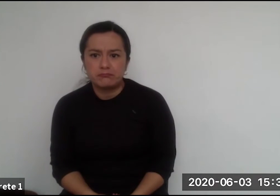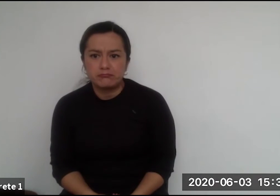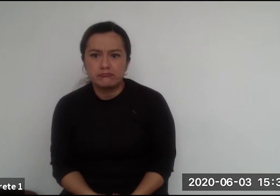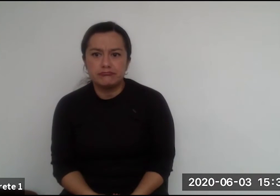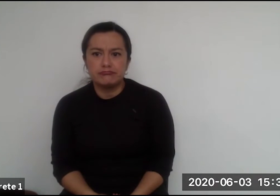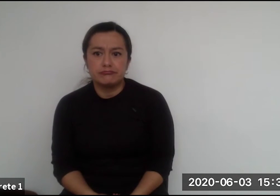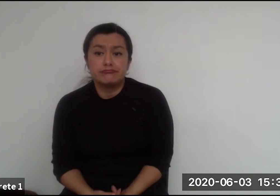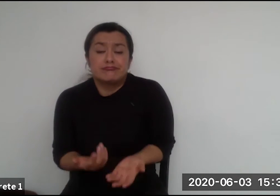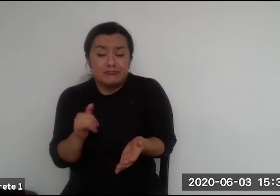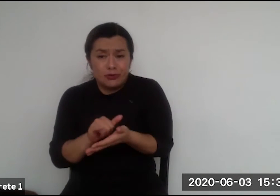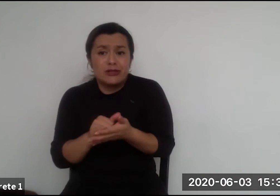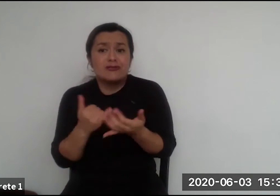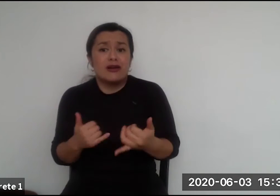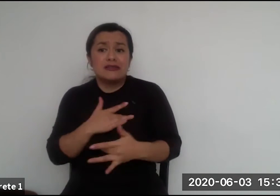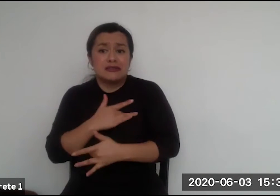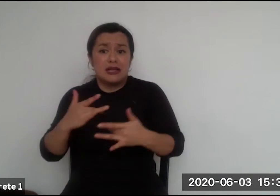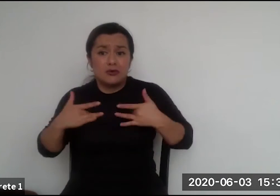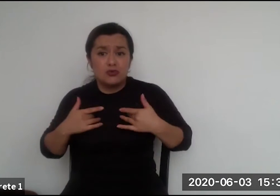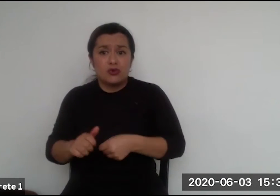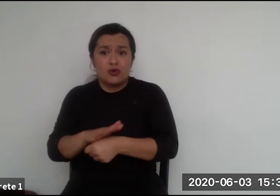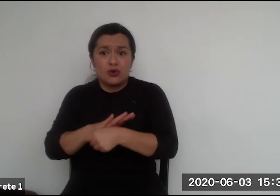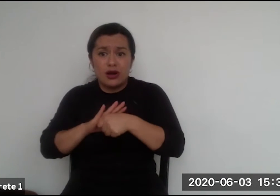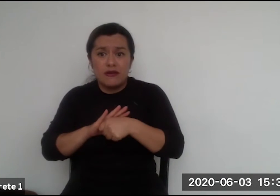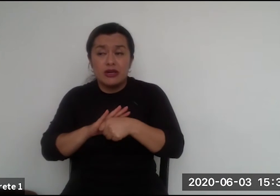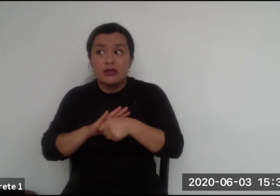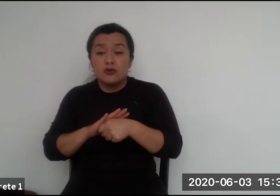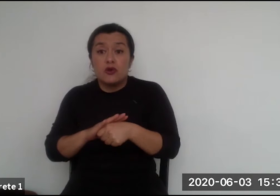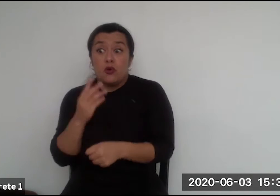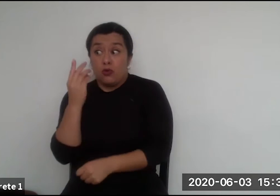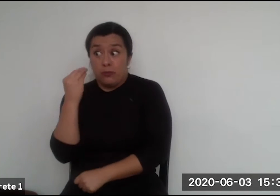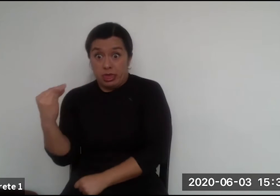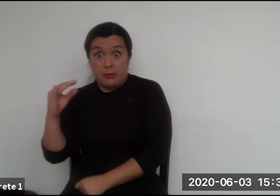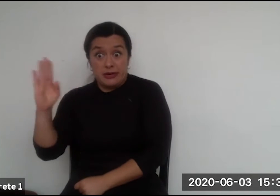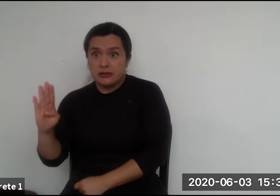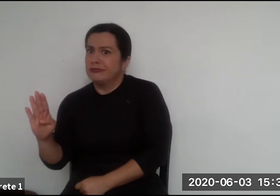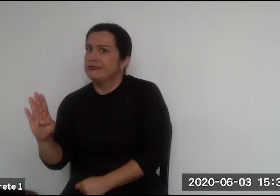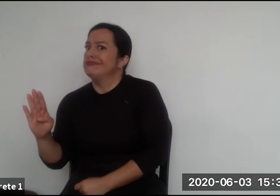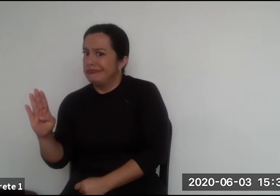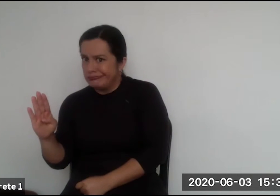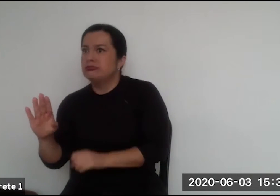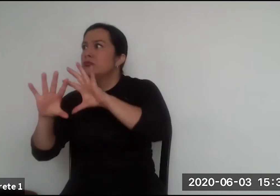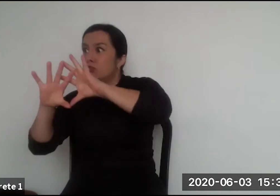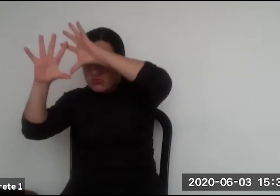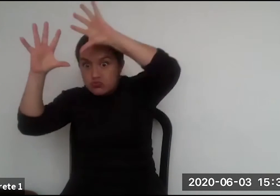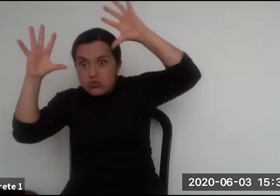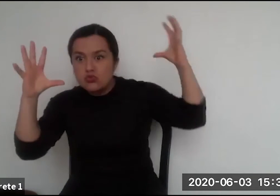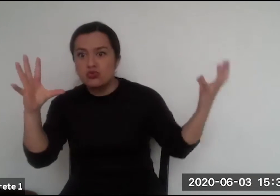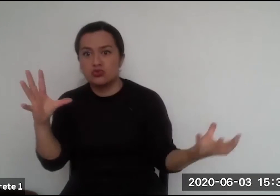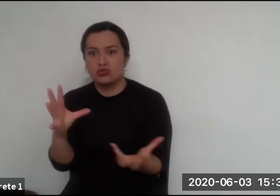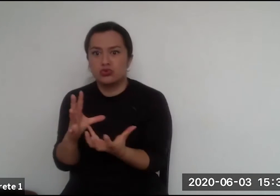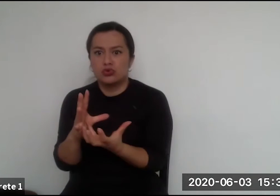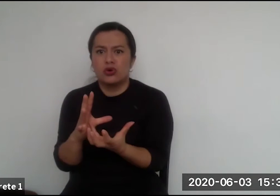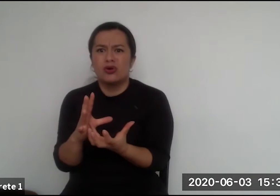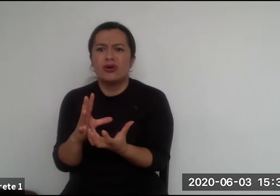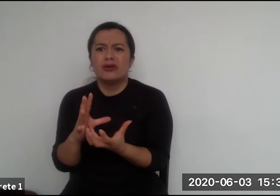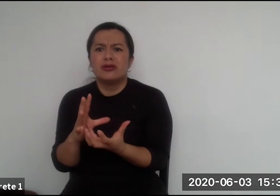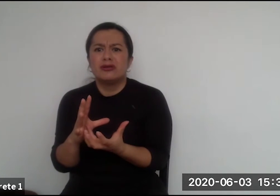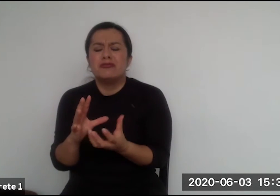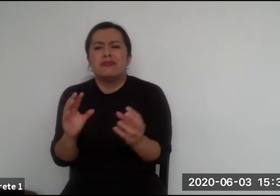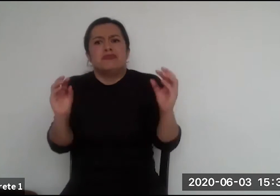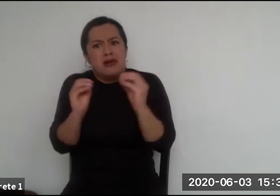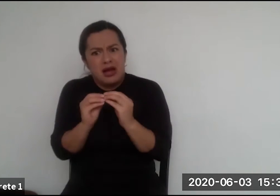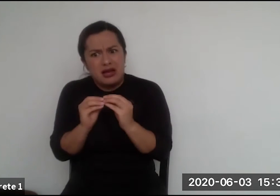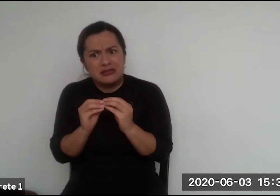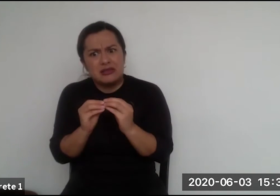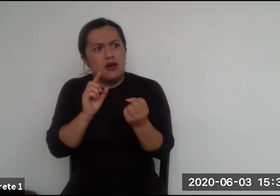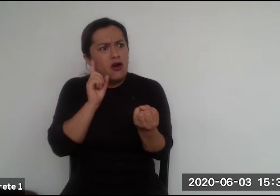econômica, que desde 2008 nós não nos livramos, né?